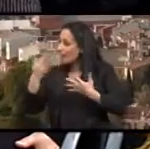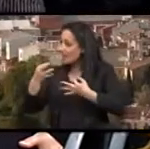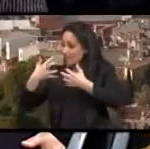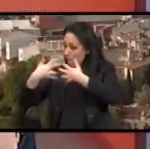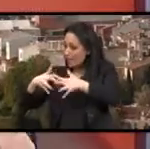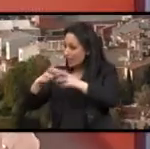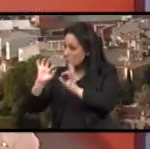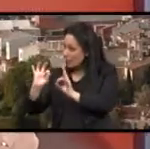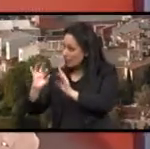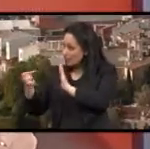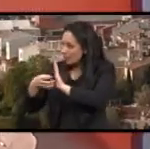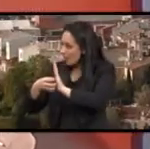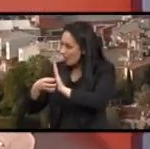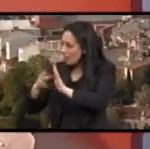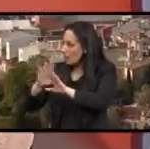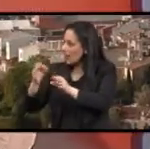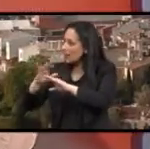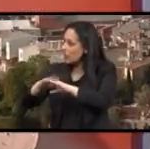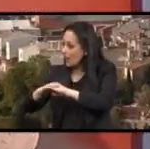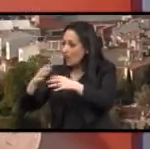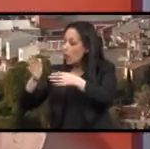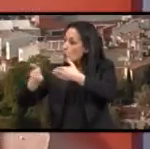servei d'aquella persona,